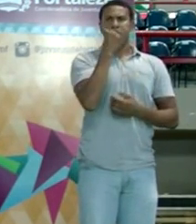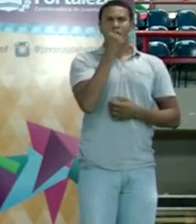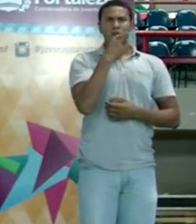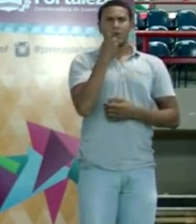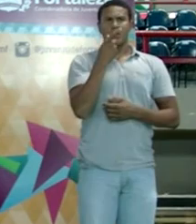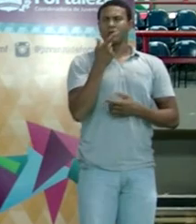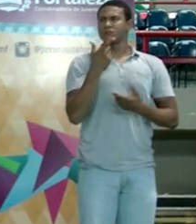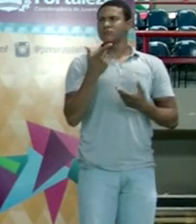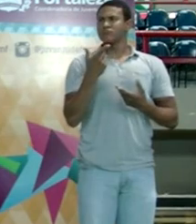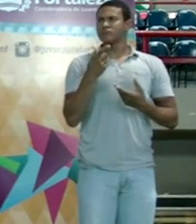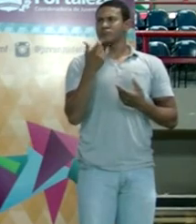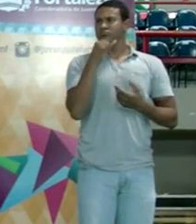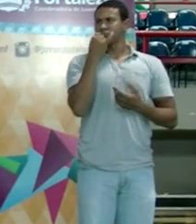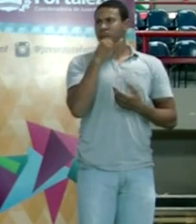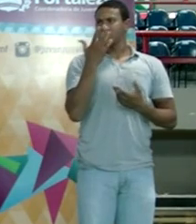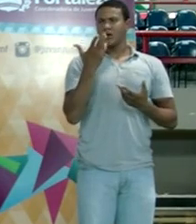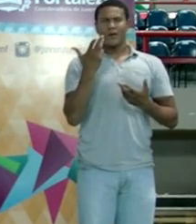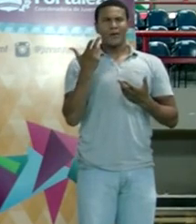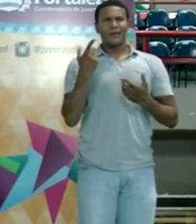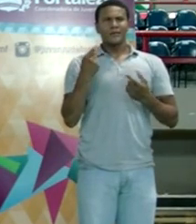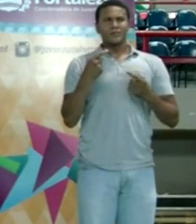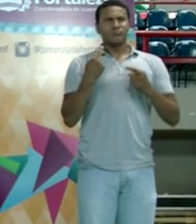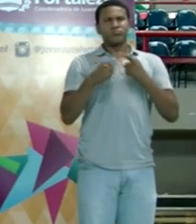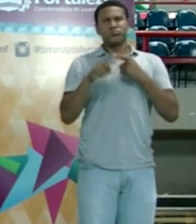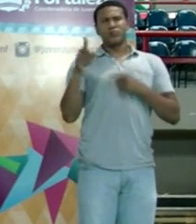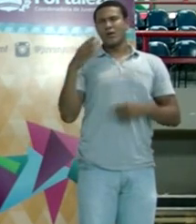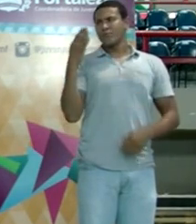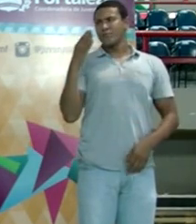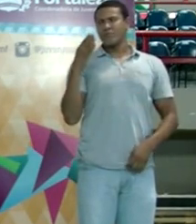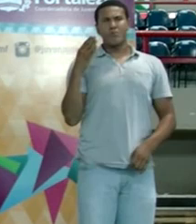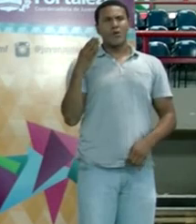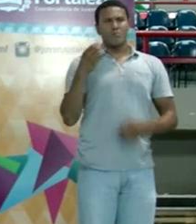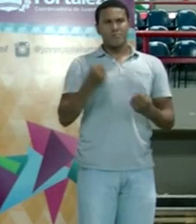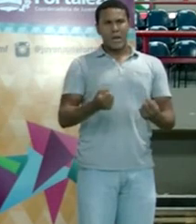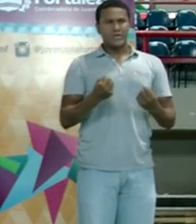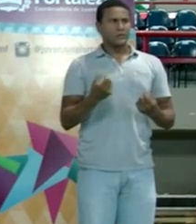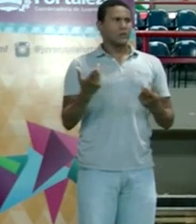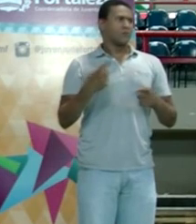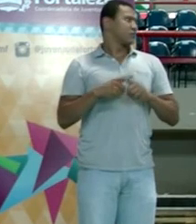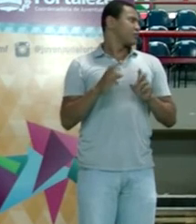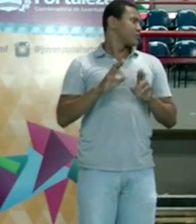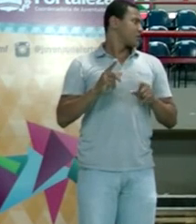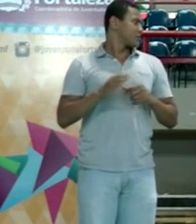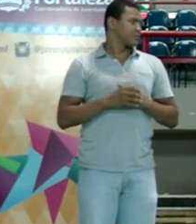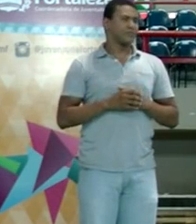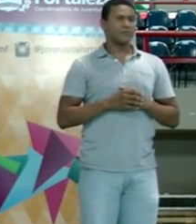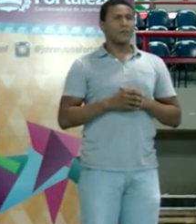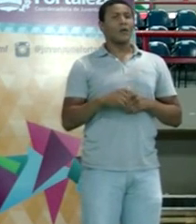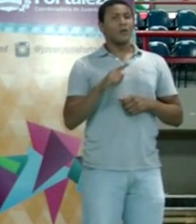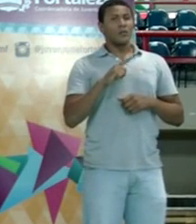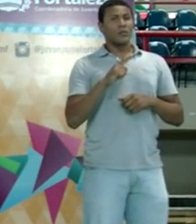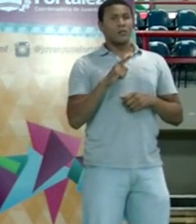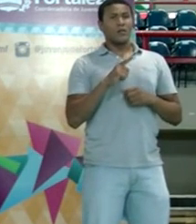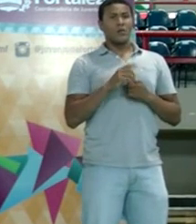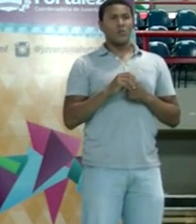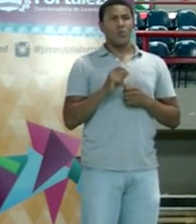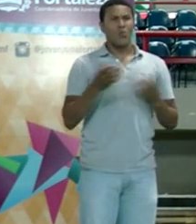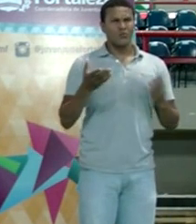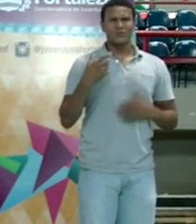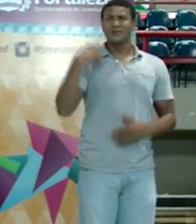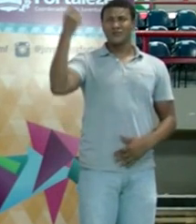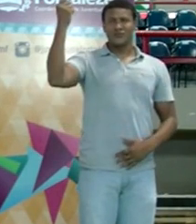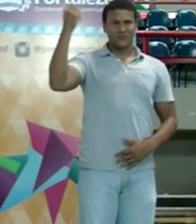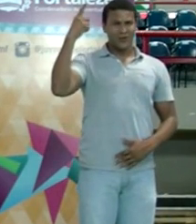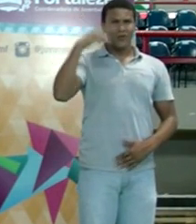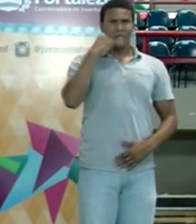que realmente não tem nenhuma questão de energia, a não ser aquela da biomassa, né? Certo? Observe bem, hoje a energia solar, infelizmente,